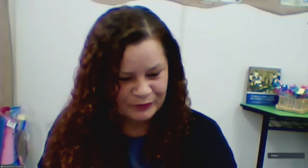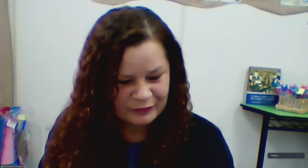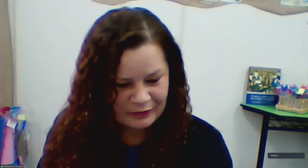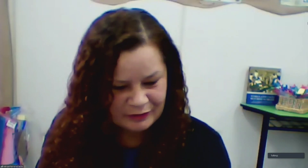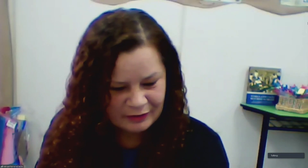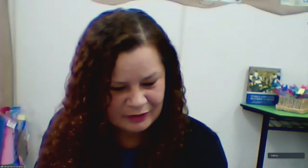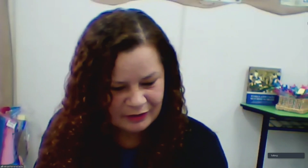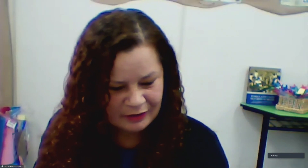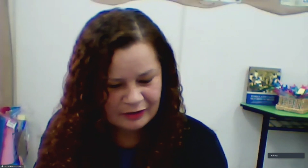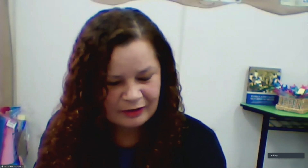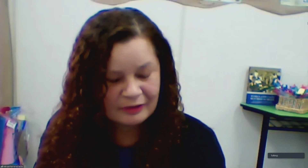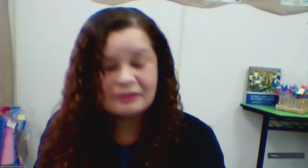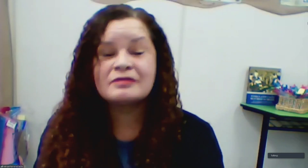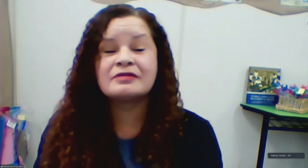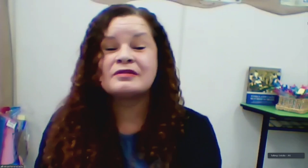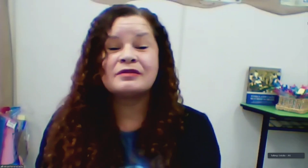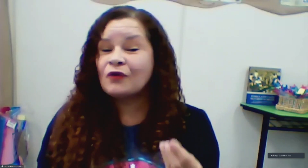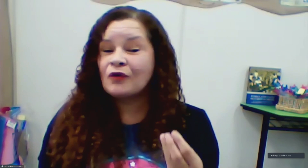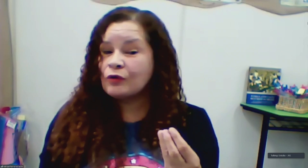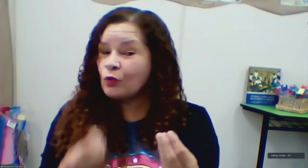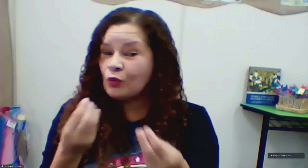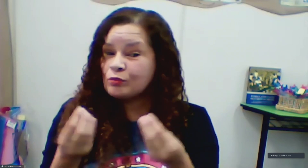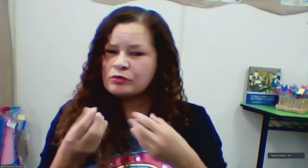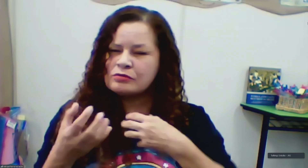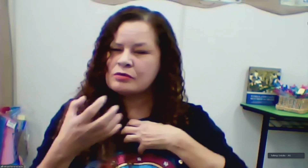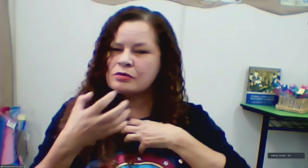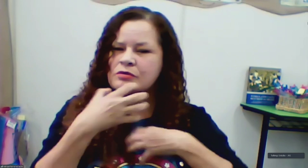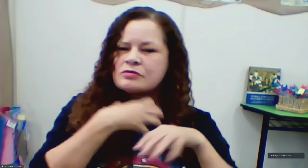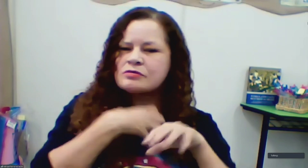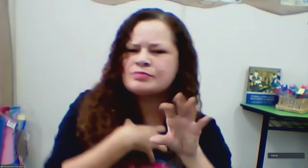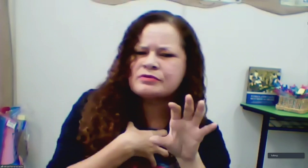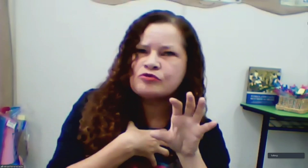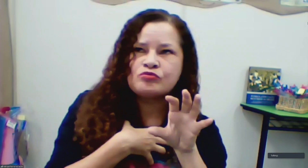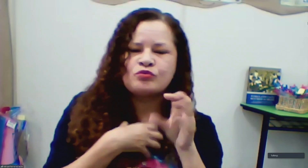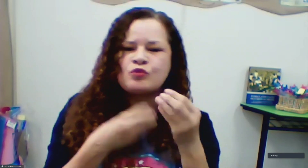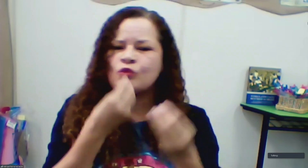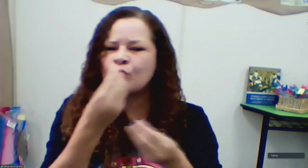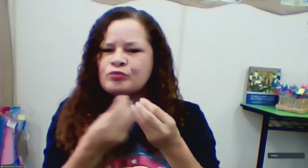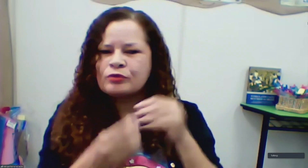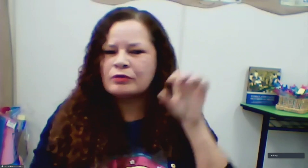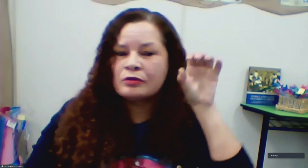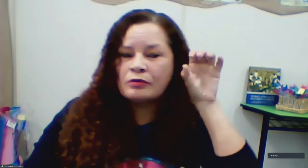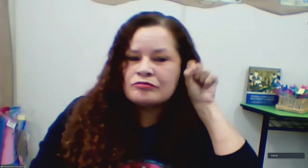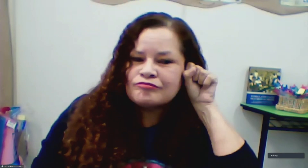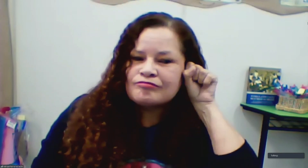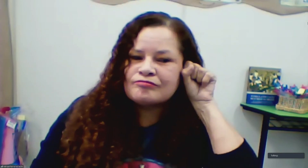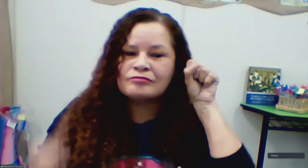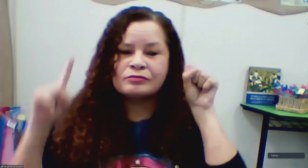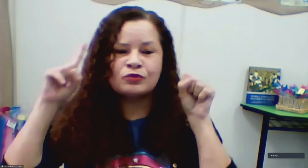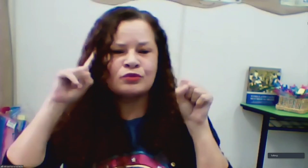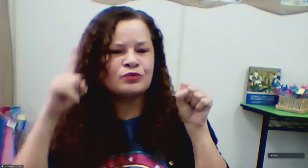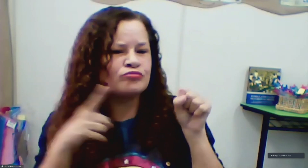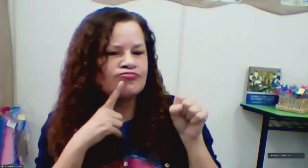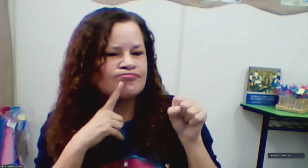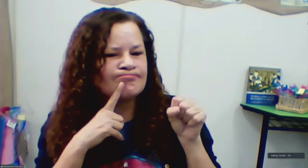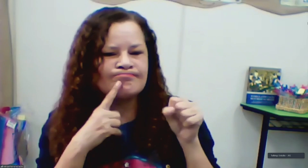Como a questão da empatia do surdo com o ouvinte. Como se dá esse encontro, como que